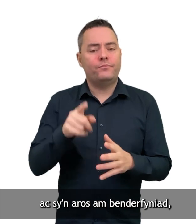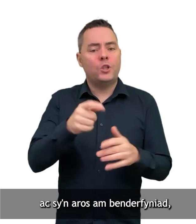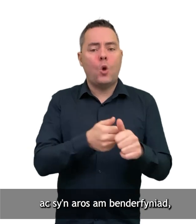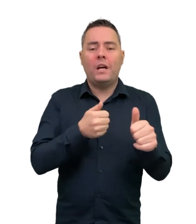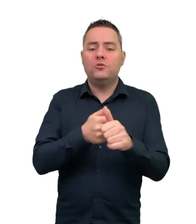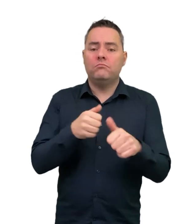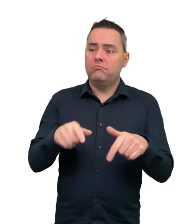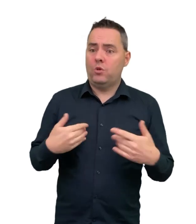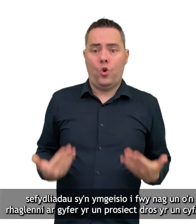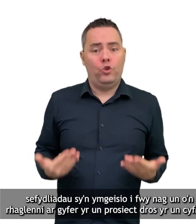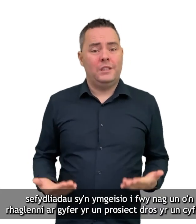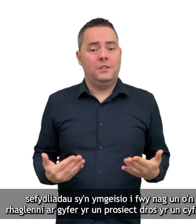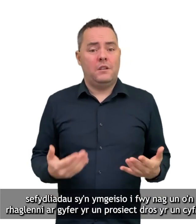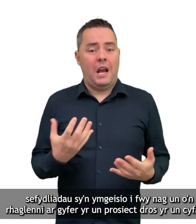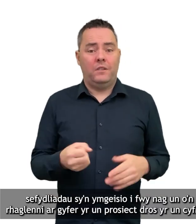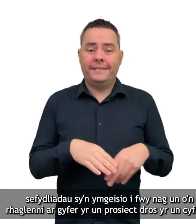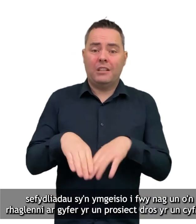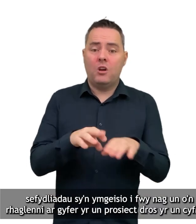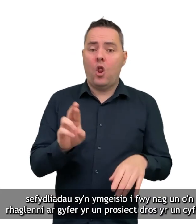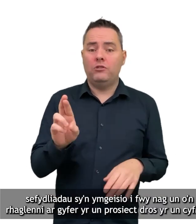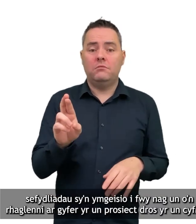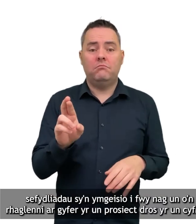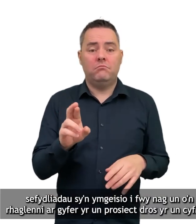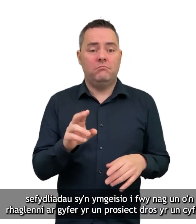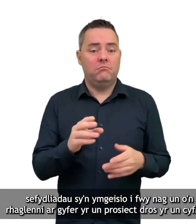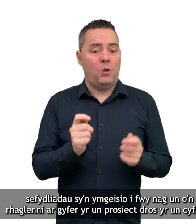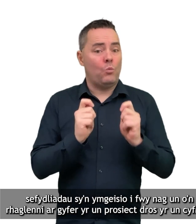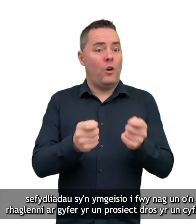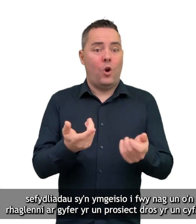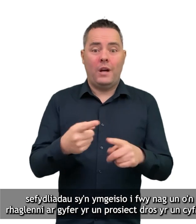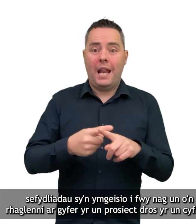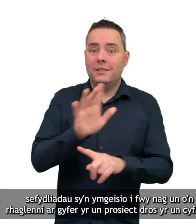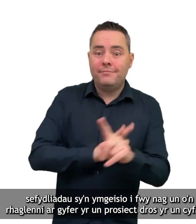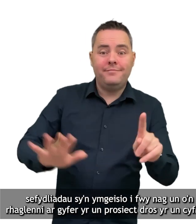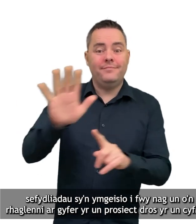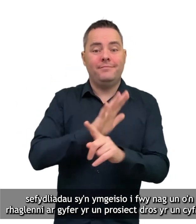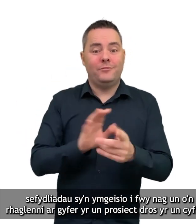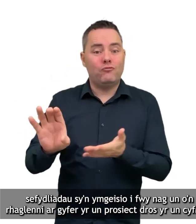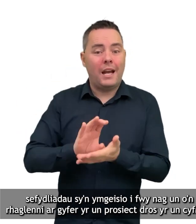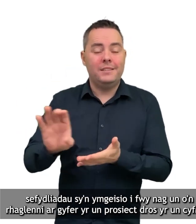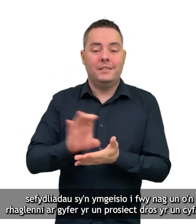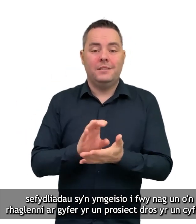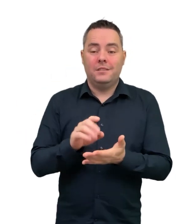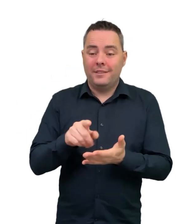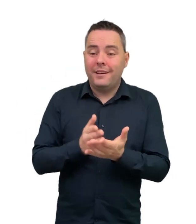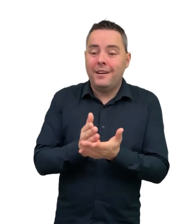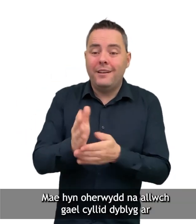benderfyniad. Sefydliadau sy'n ymgeisio i fwy nag un o'n rhaglenni ar gyfer yr un prosiect dros yr un cyfnod. Mae